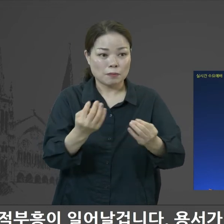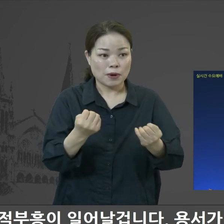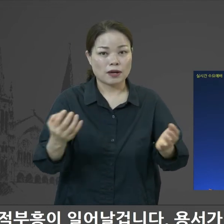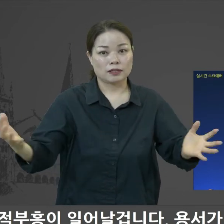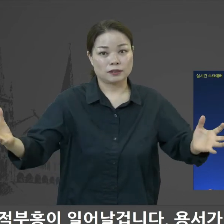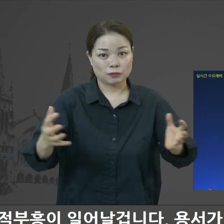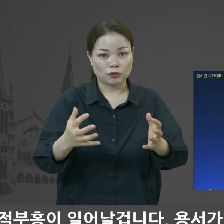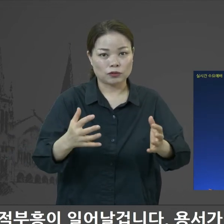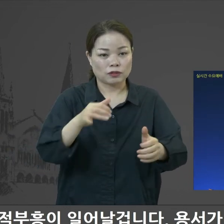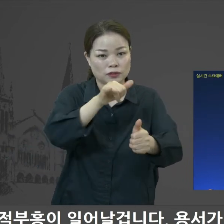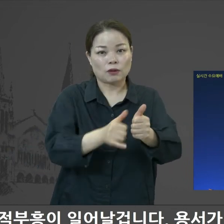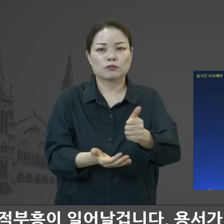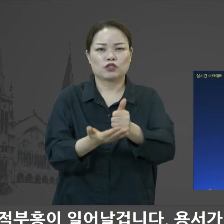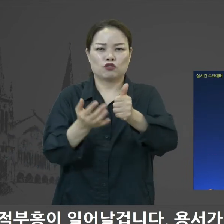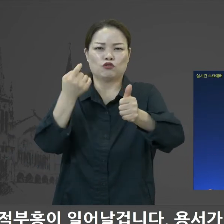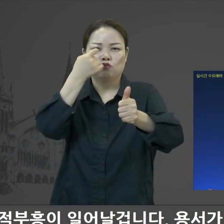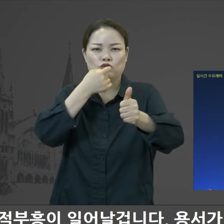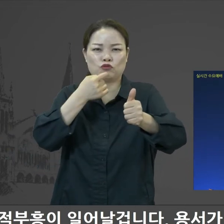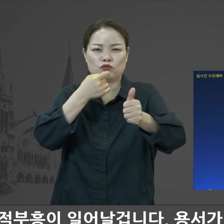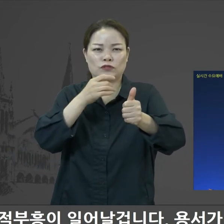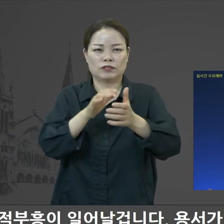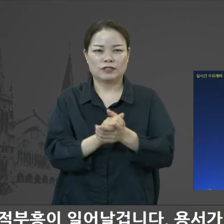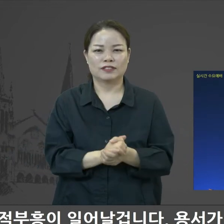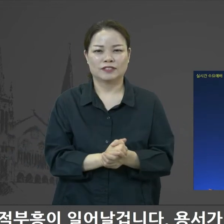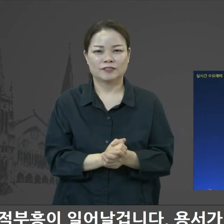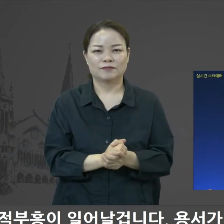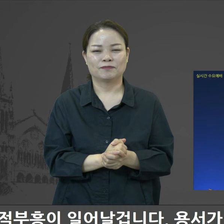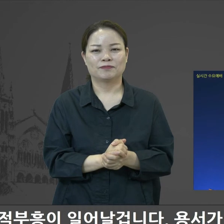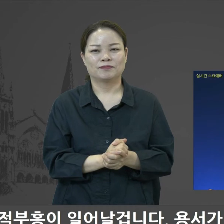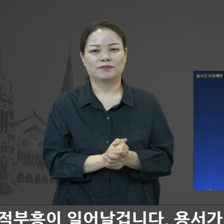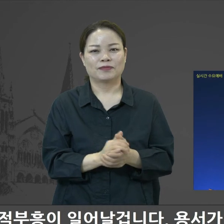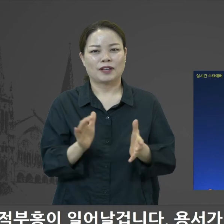줄 믿습니다. 아멘이 좀 주셨네요, 아까보다.